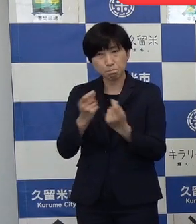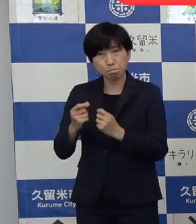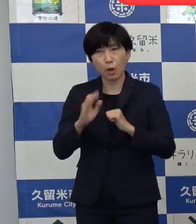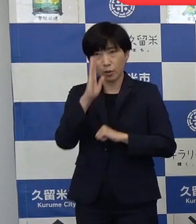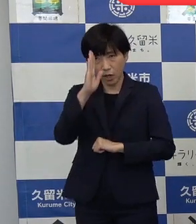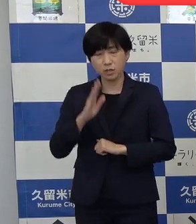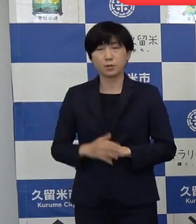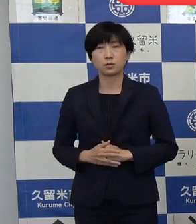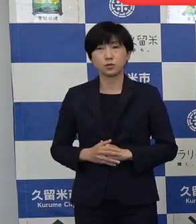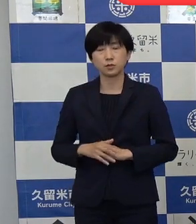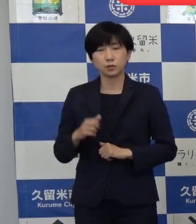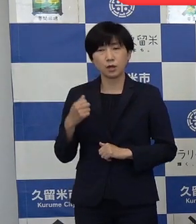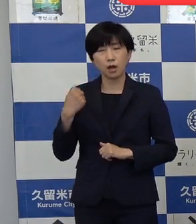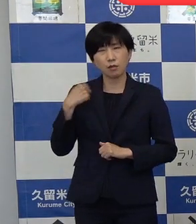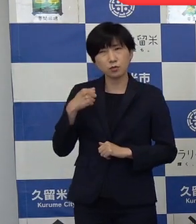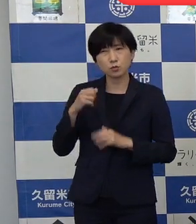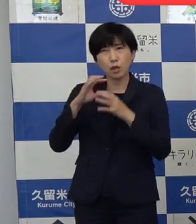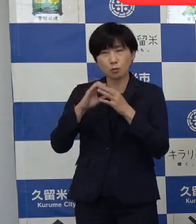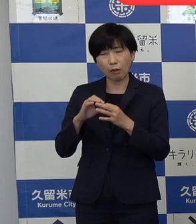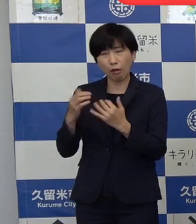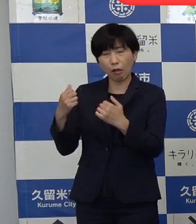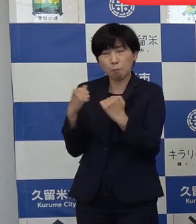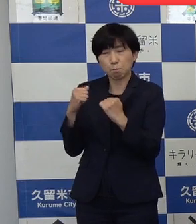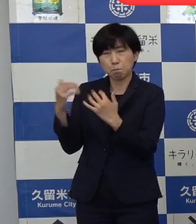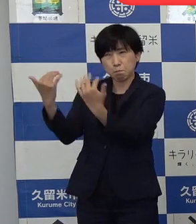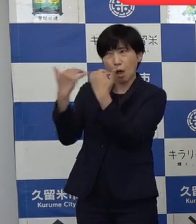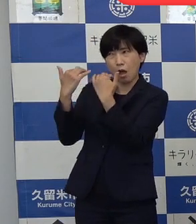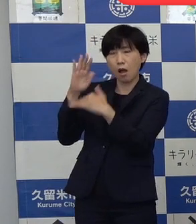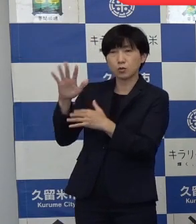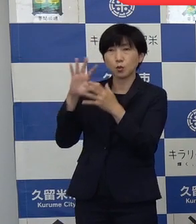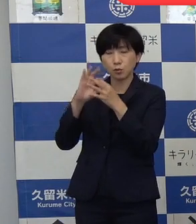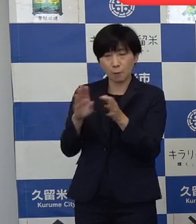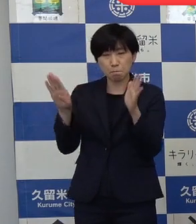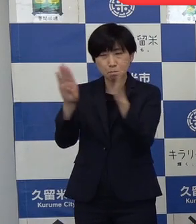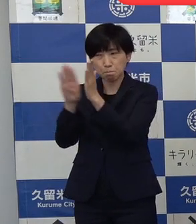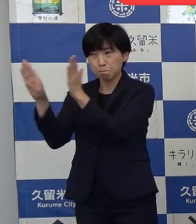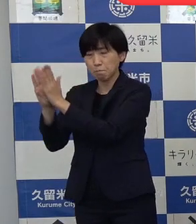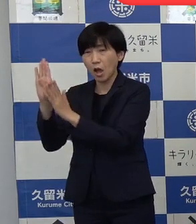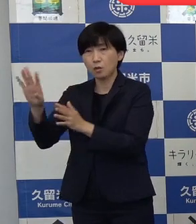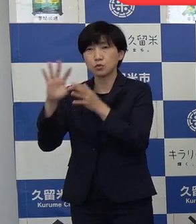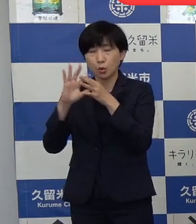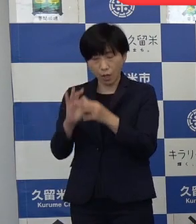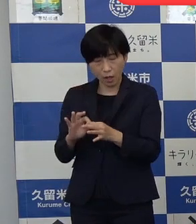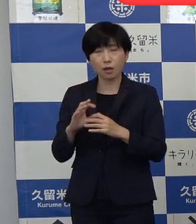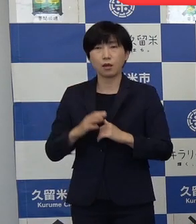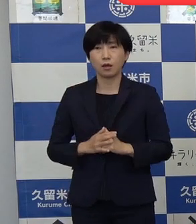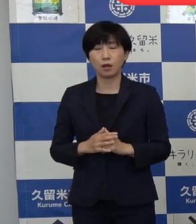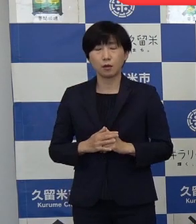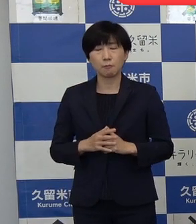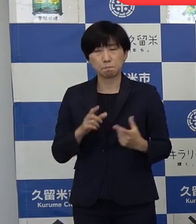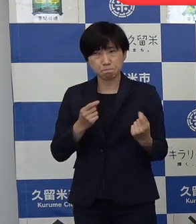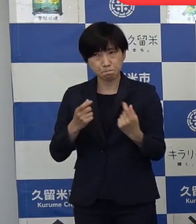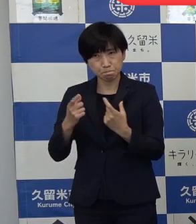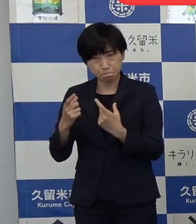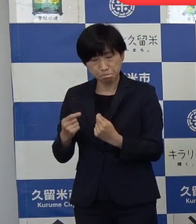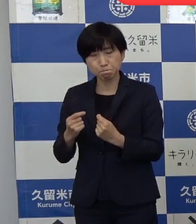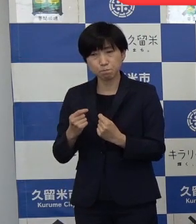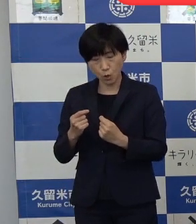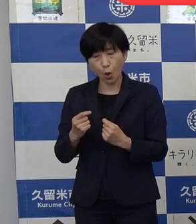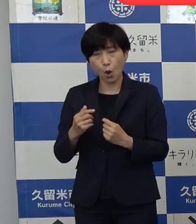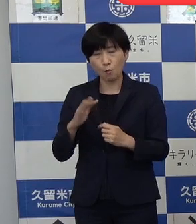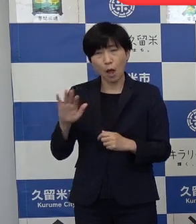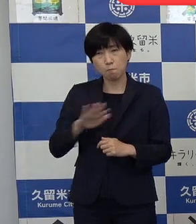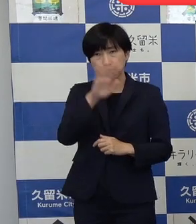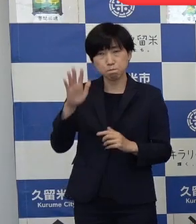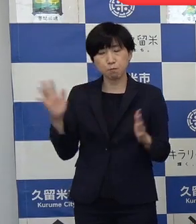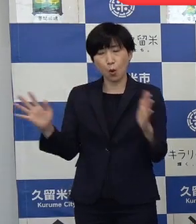います。夏場でエアコンを使用するために密室になりがちなのですから、意識的な換気を定期的に